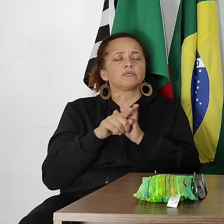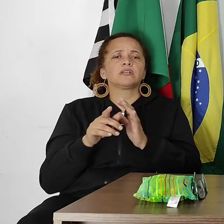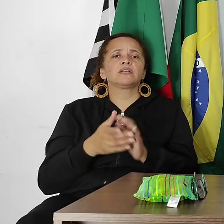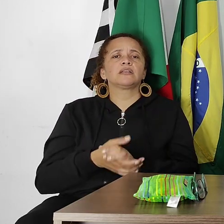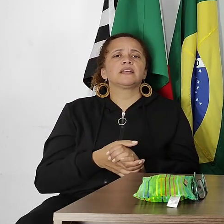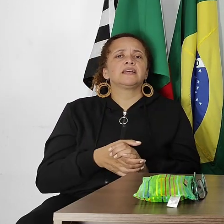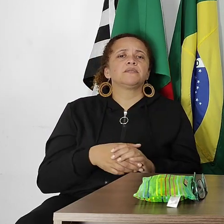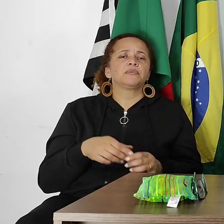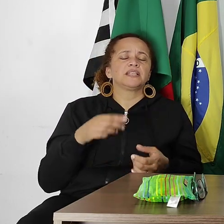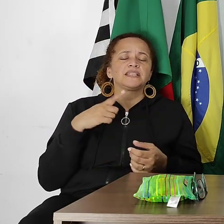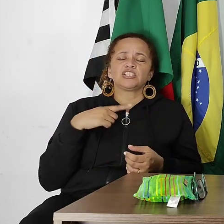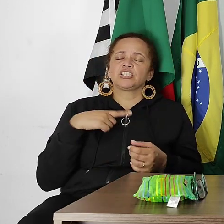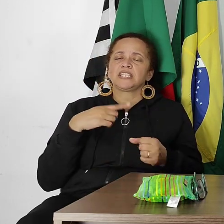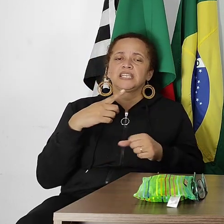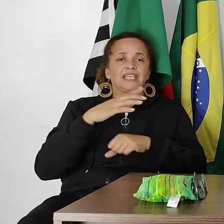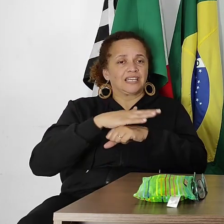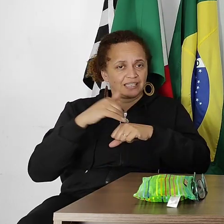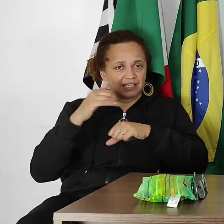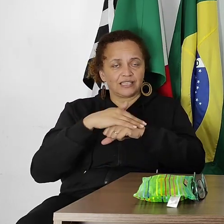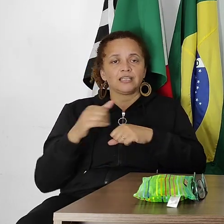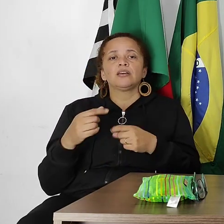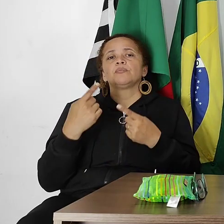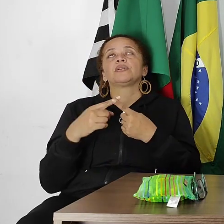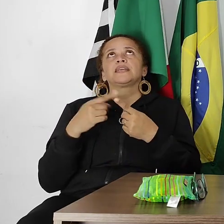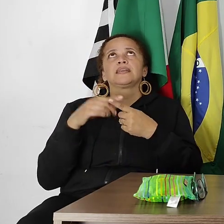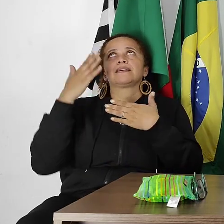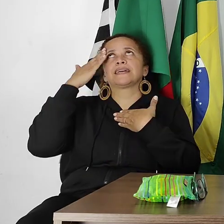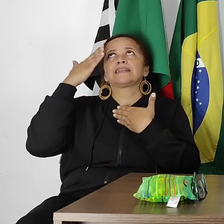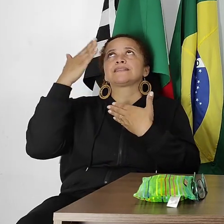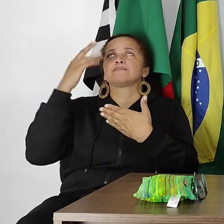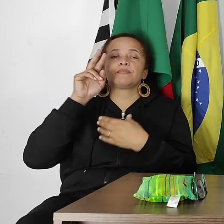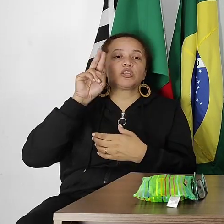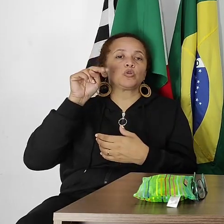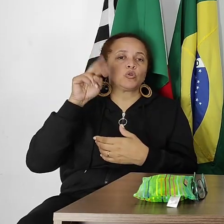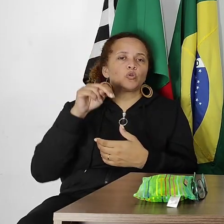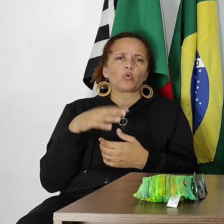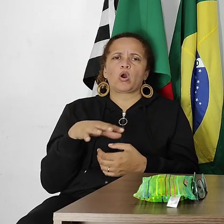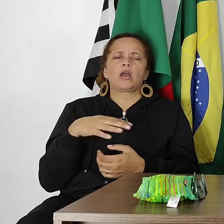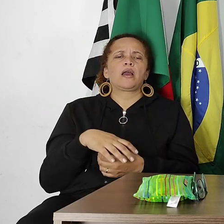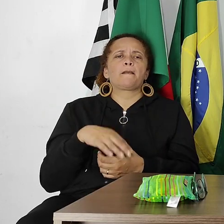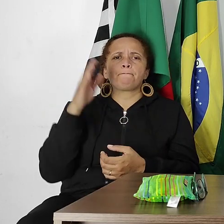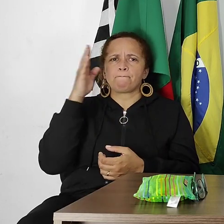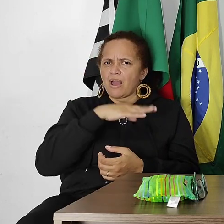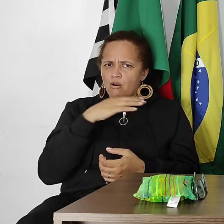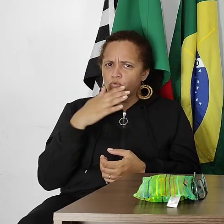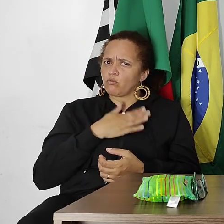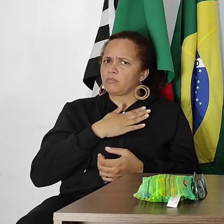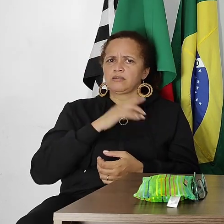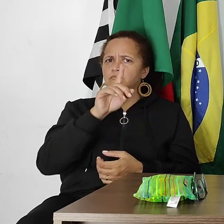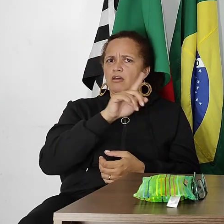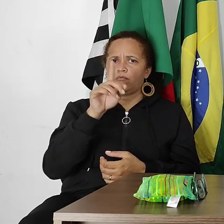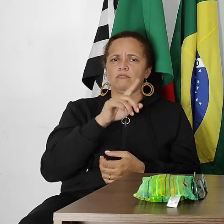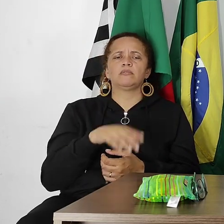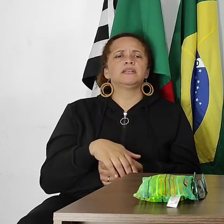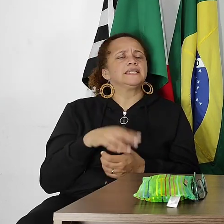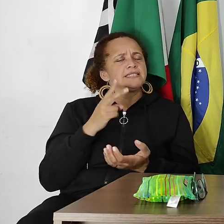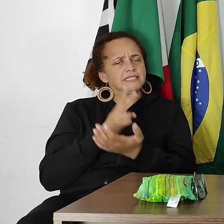mim, Dionísio. Ele nunca foi ruim, nunca pude falar que ele levantou a mão para mim, nunca pude falar assim que ele...